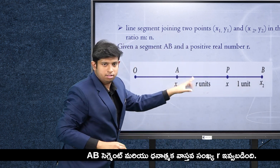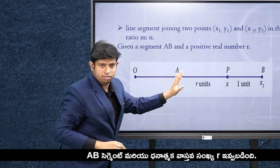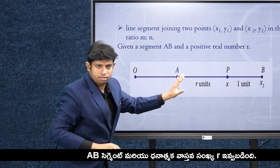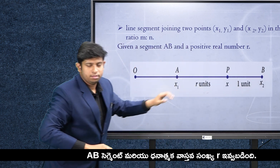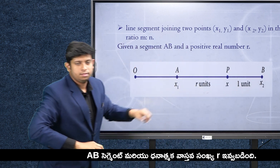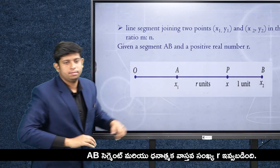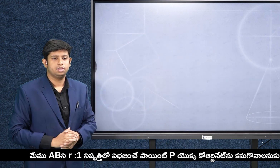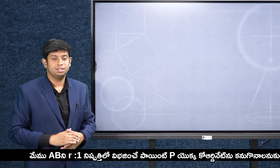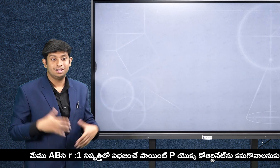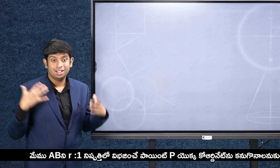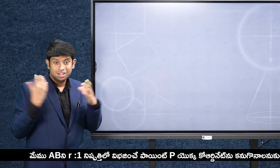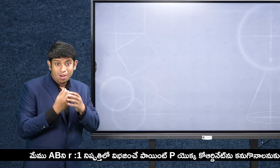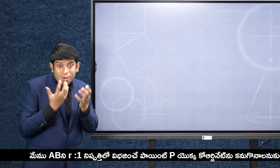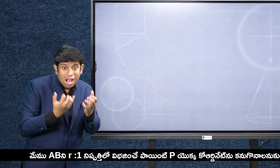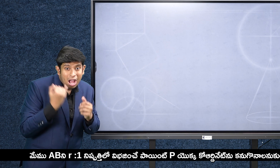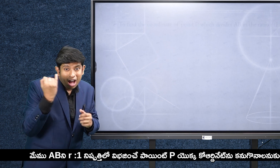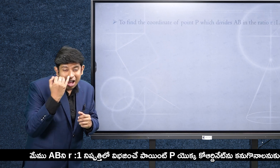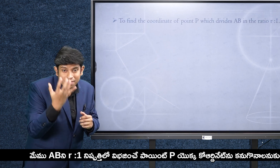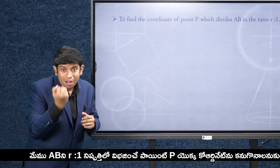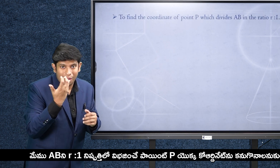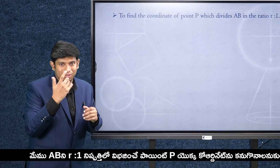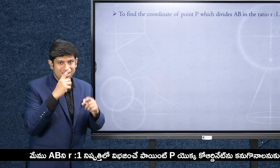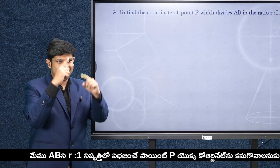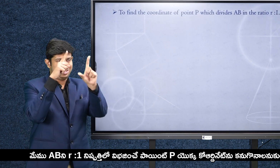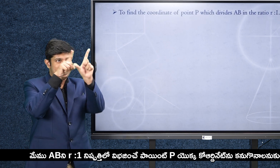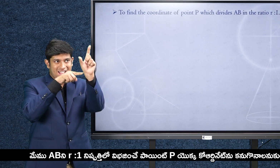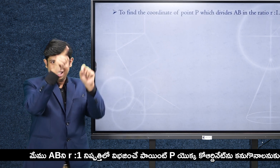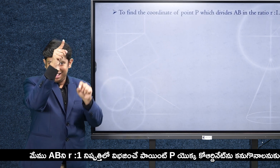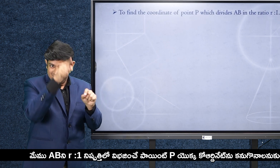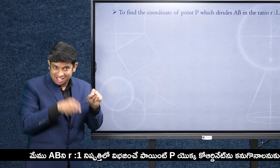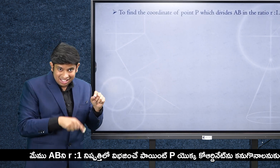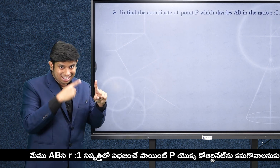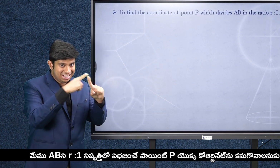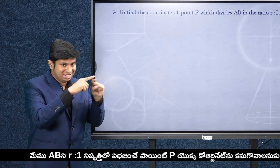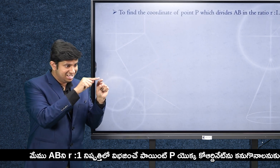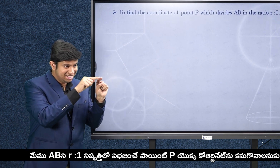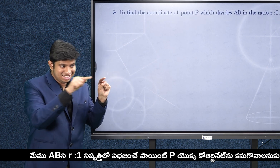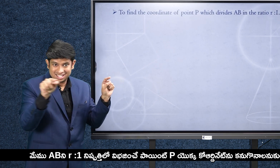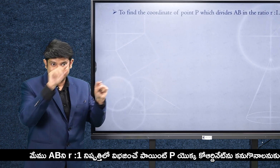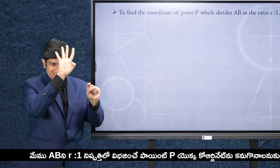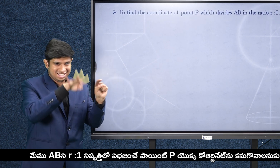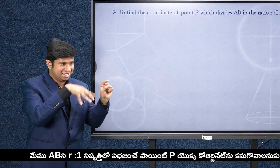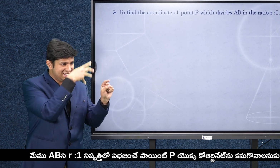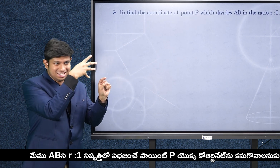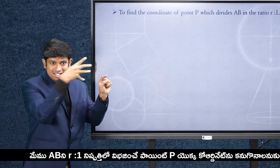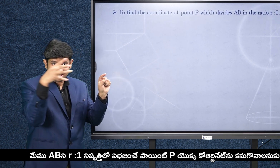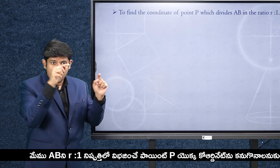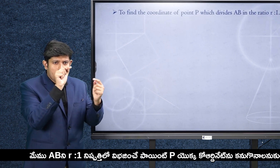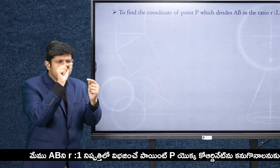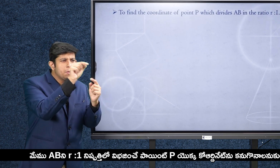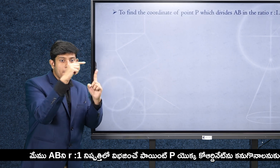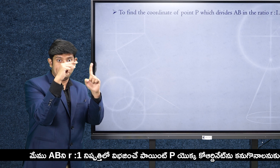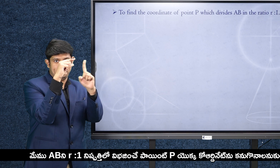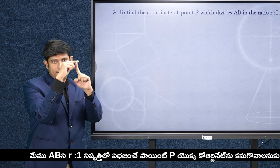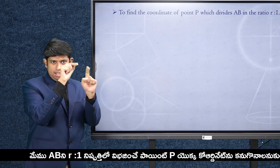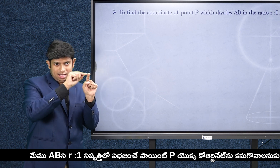ఇవ్వబడింది మేము ab ని r:1 నిష్పత్తిలో విభజించే పాయింట్ p యొక్క